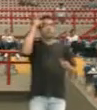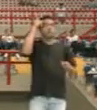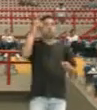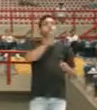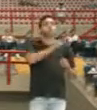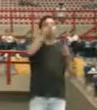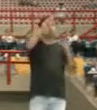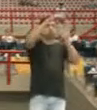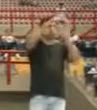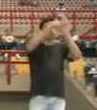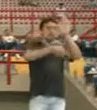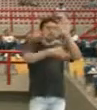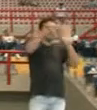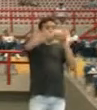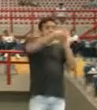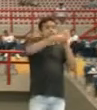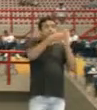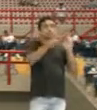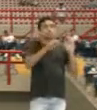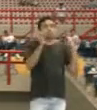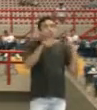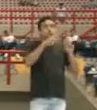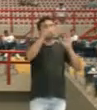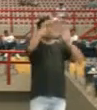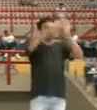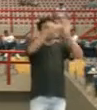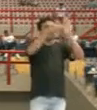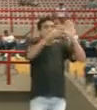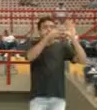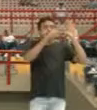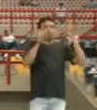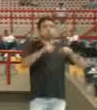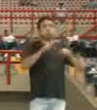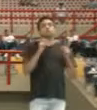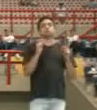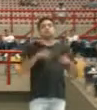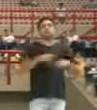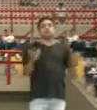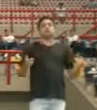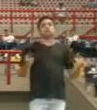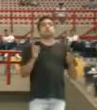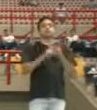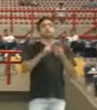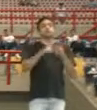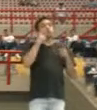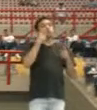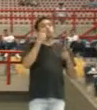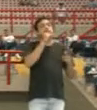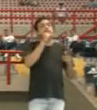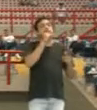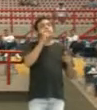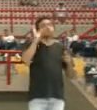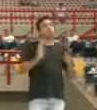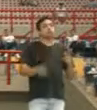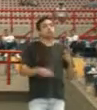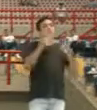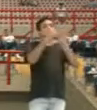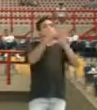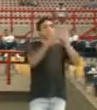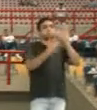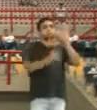linha 30. Posso escrever até a linha 30? Claro! Pegue os exemplos no guia do